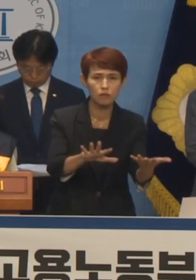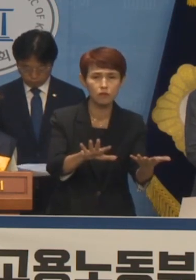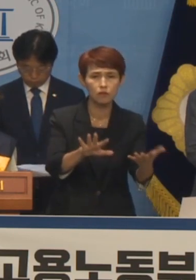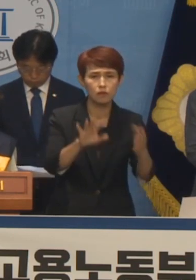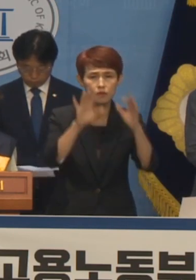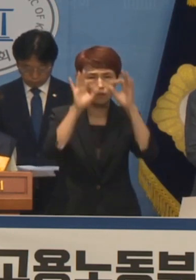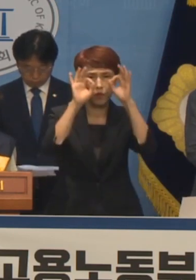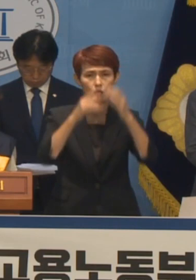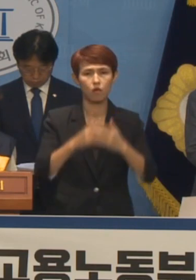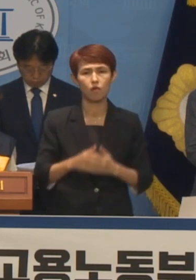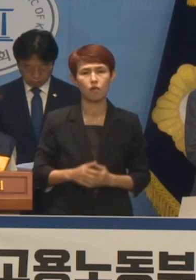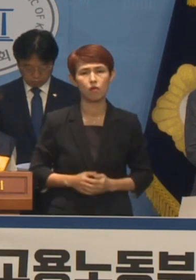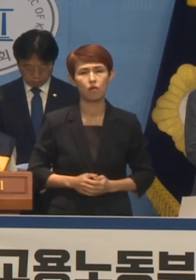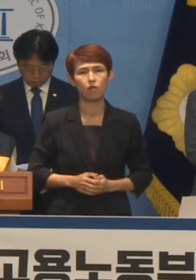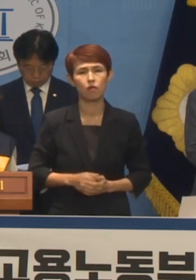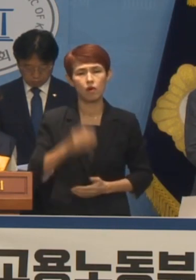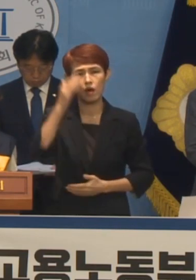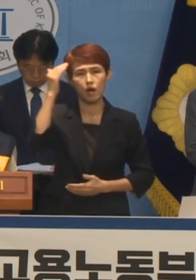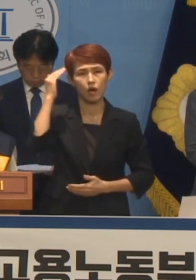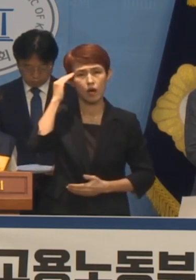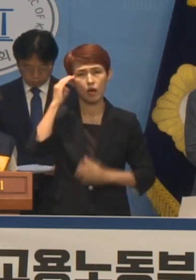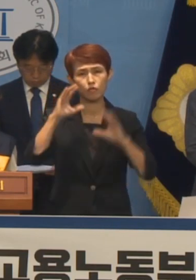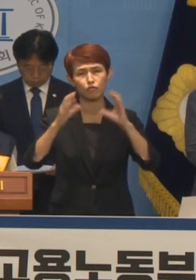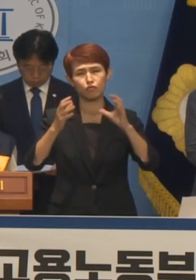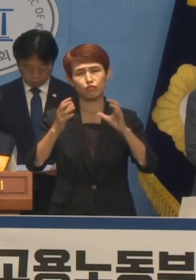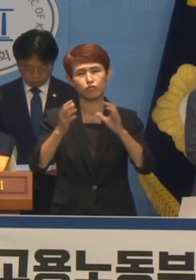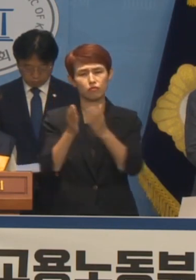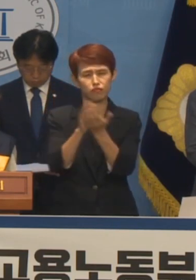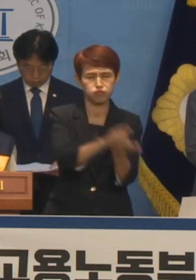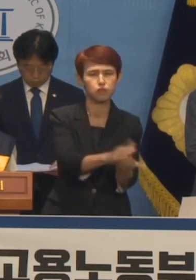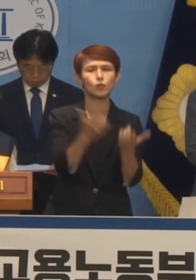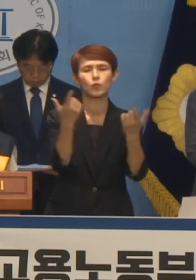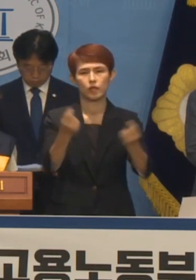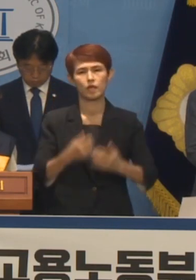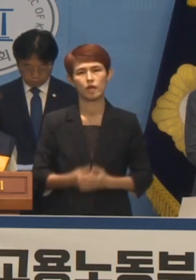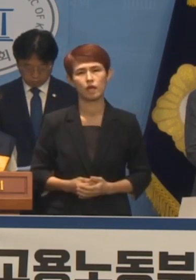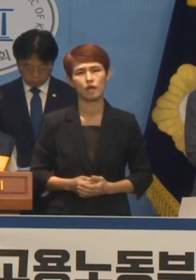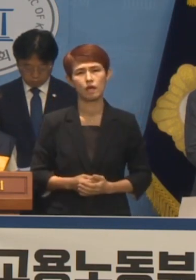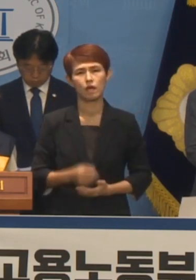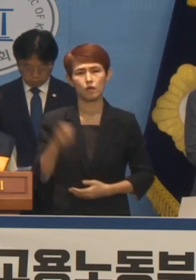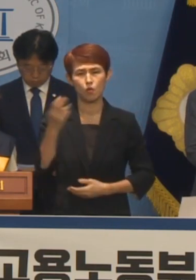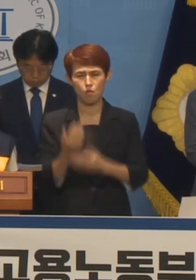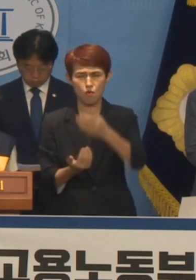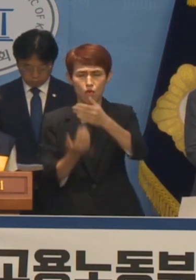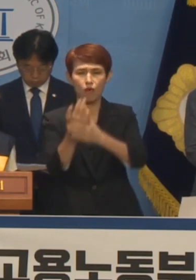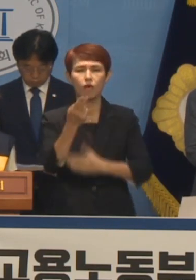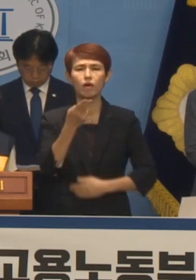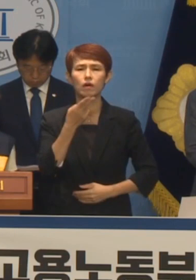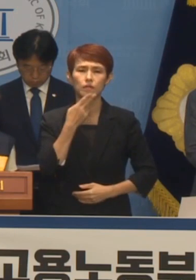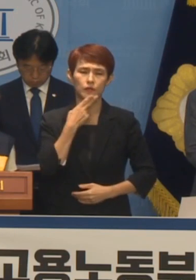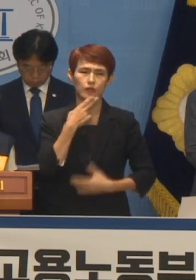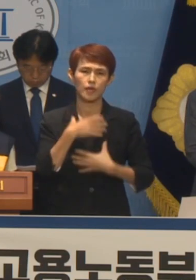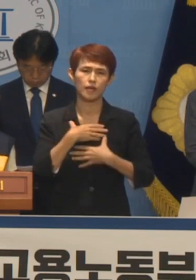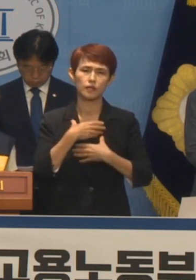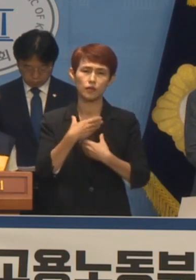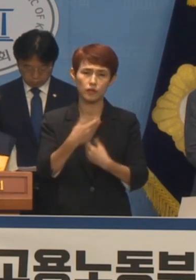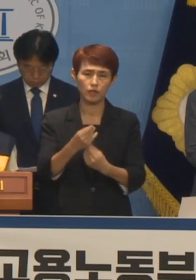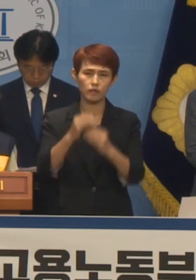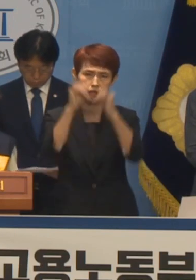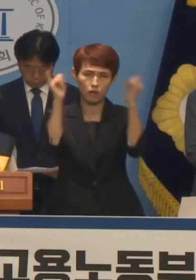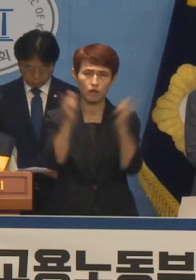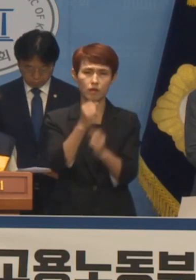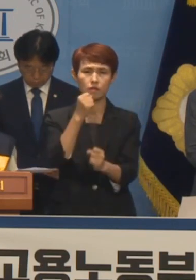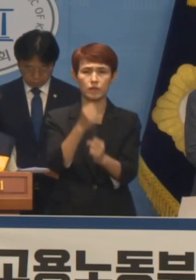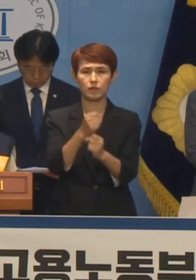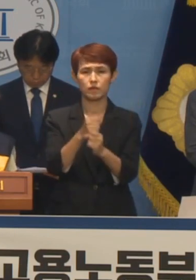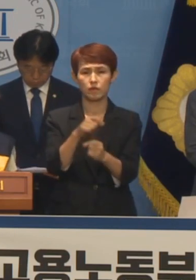대한민국 호의 침몰을 경험했고 다시는 이런 참사가 일어나지 않는 보다 안전하고 진심으로 안녕한 사회를 만들기